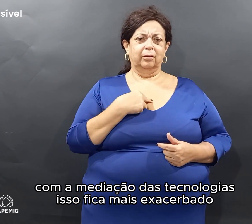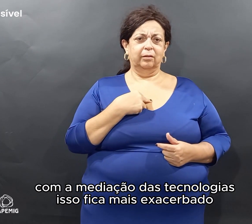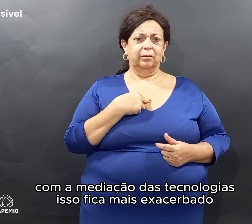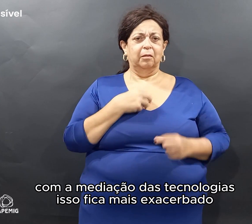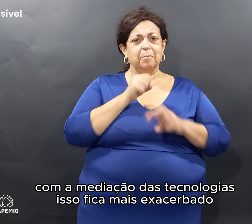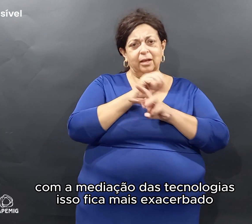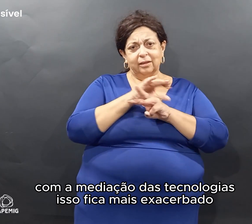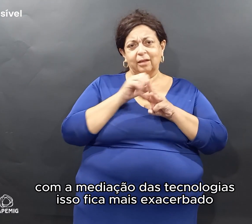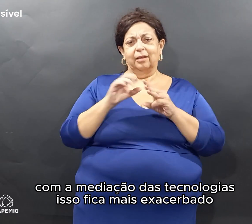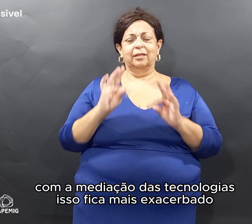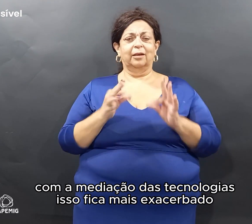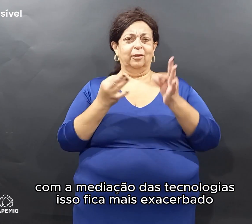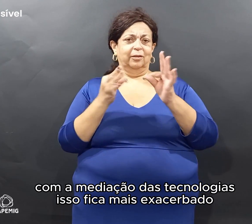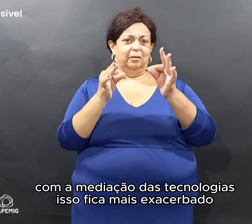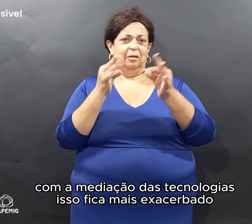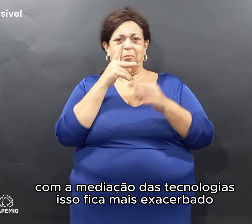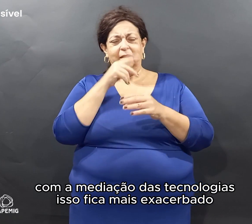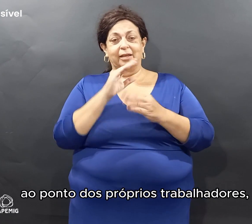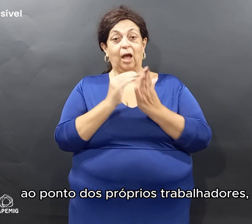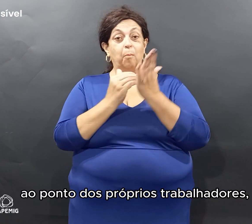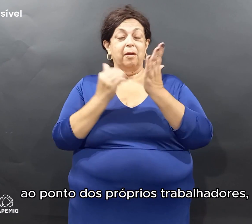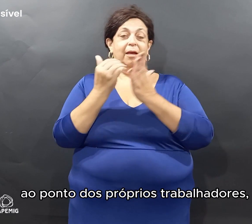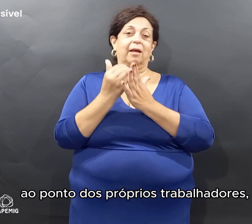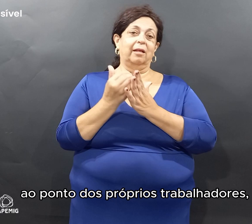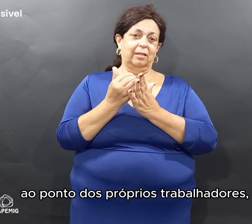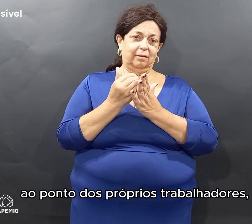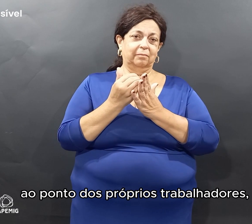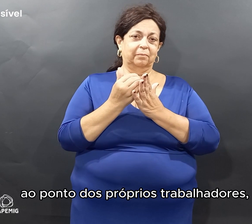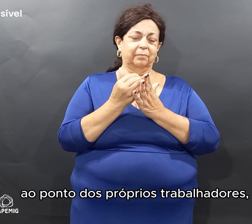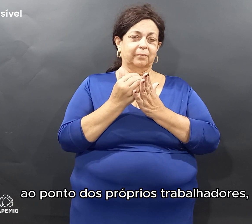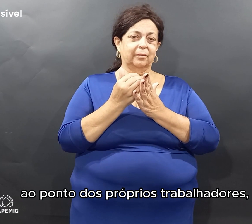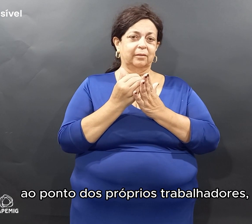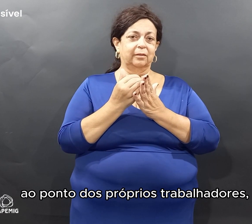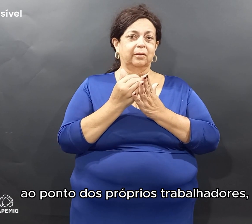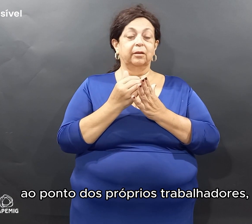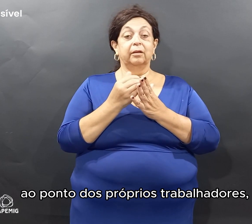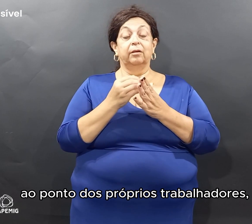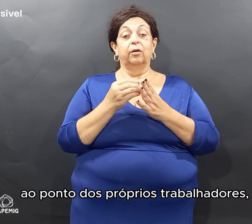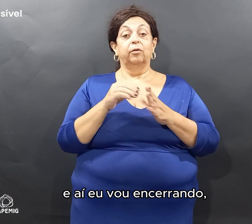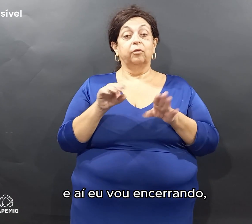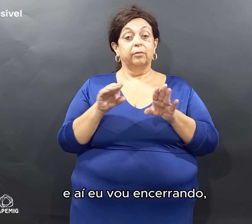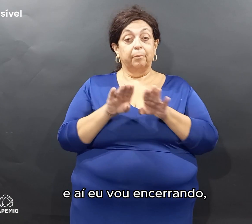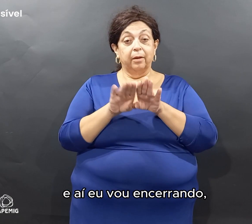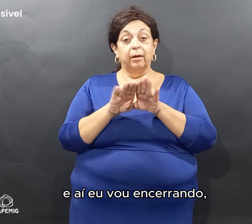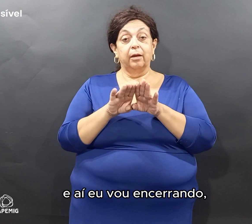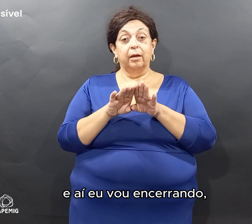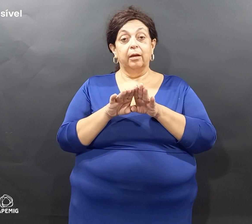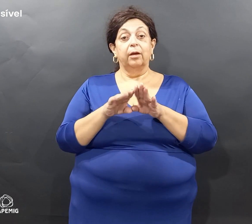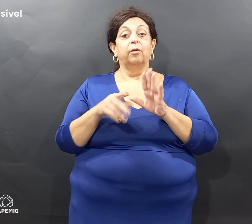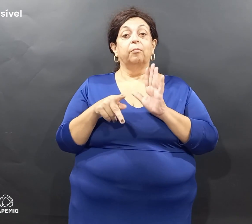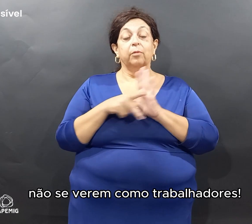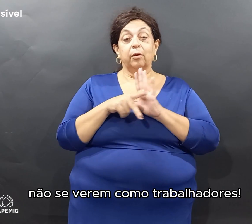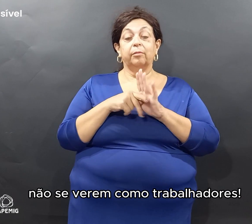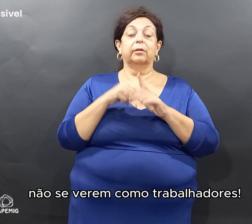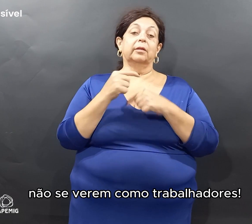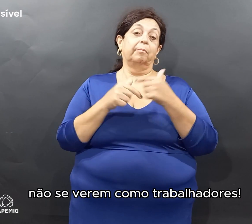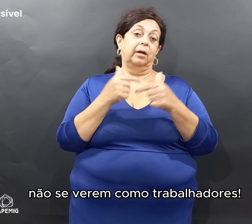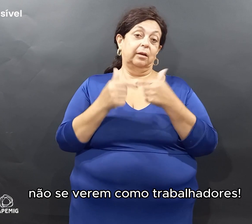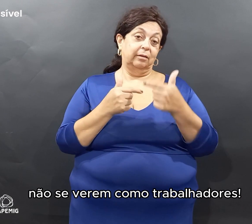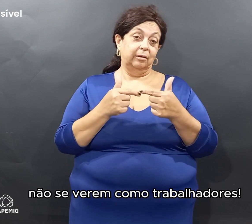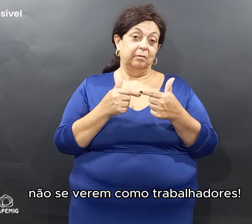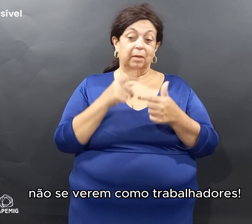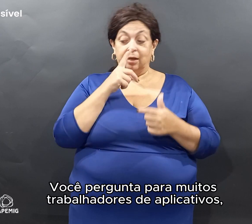das tecnologias, isso fica mais exacerbado, ao ponto dos próprios trabalhadores, e aí eu vou encerrando, não se verem